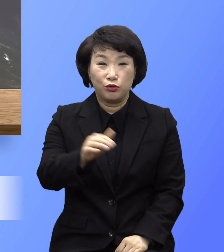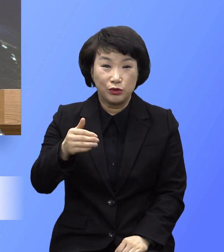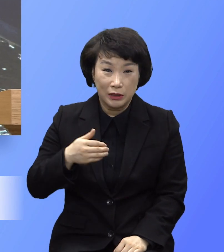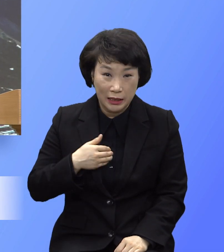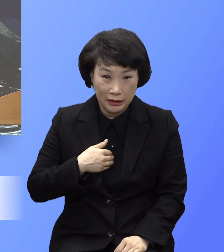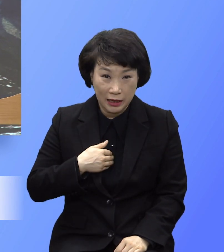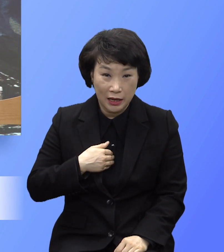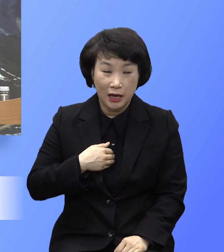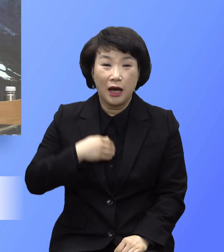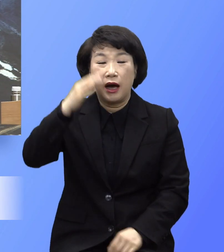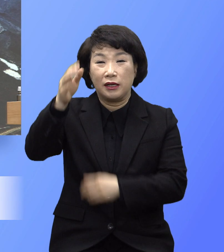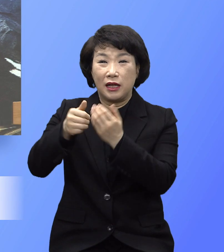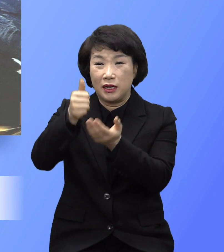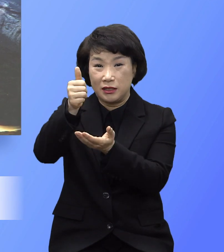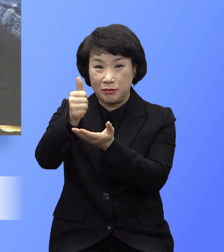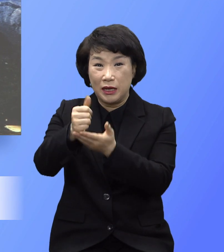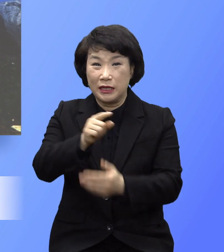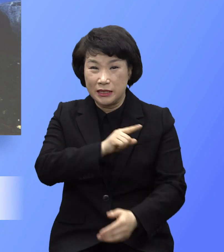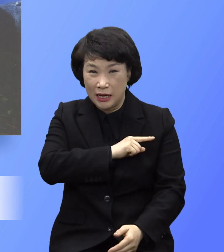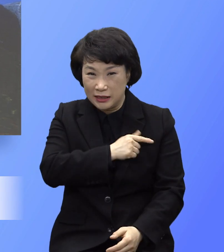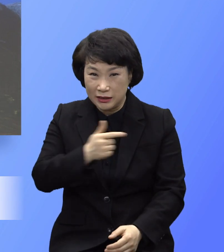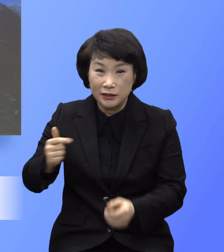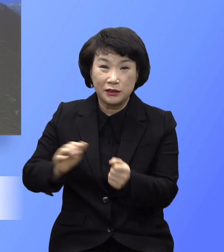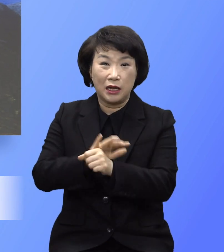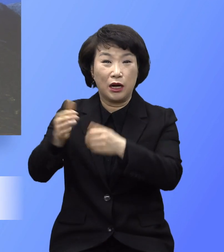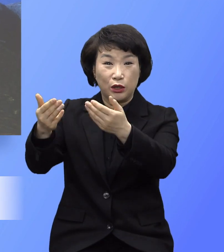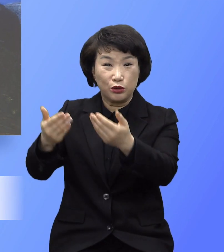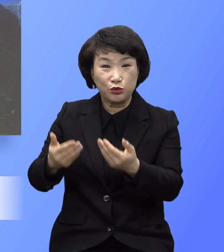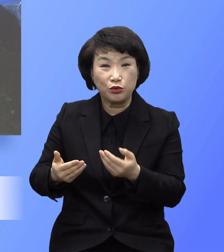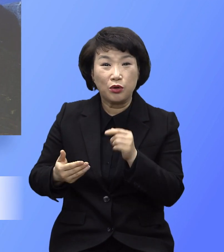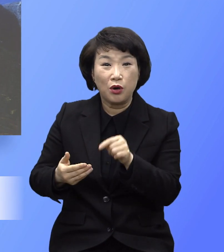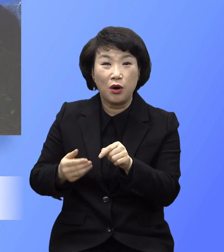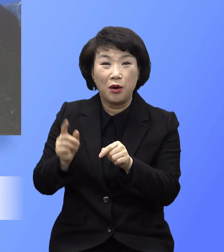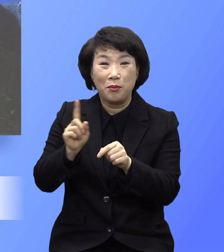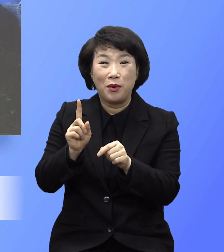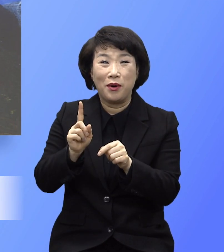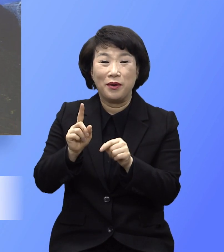우리에게 가장 큰 사랑을 베푸신 것이